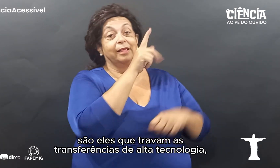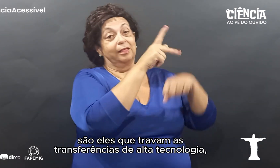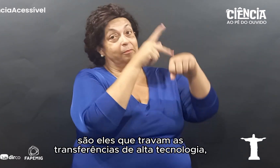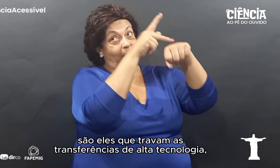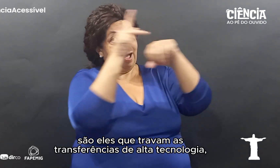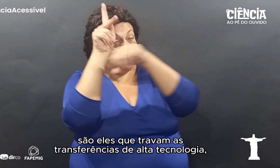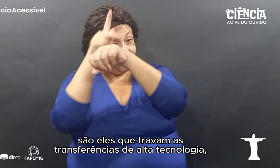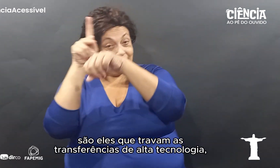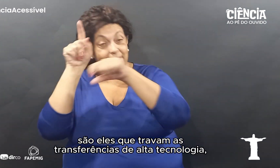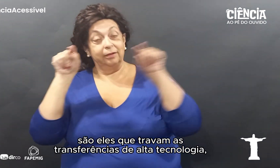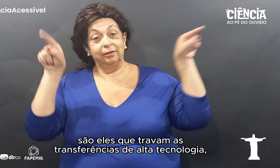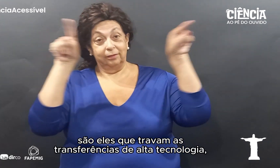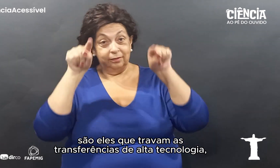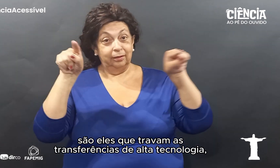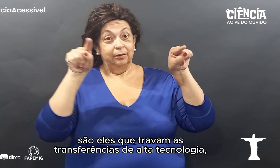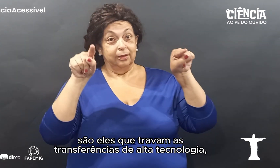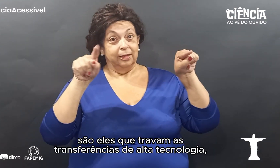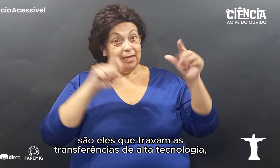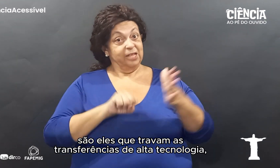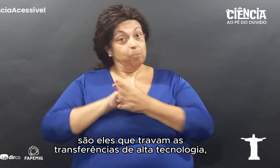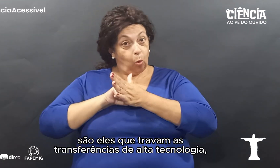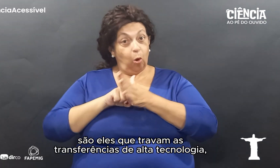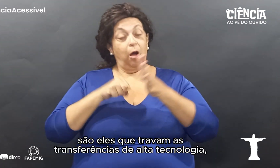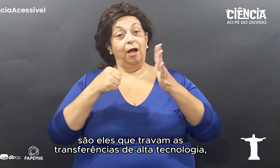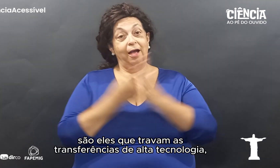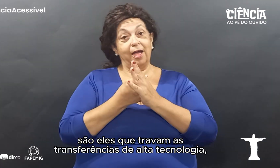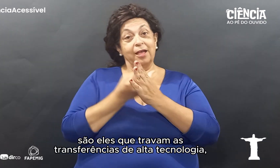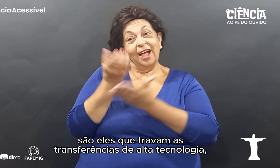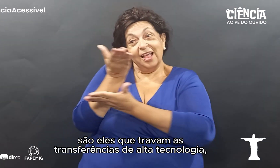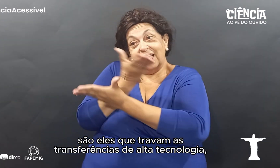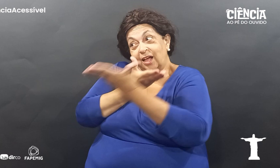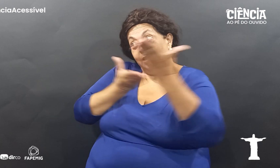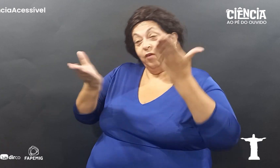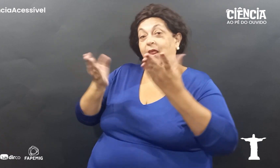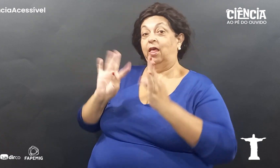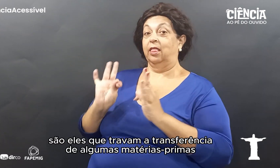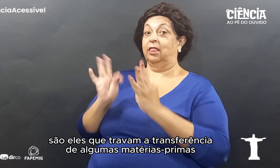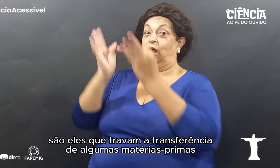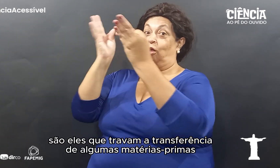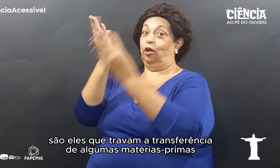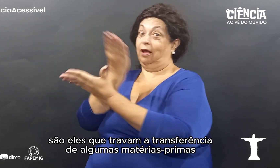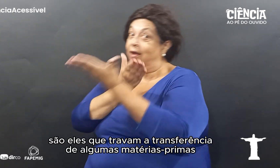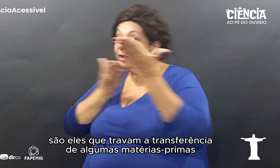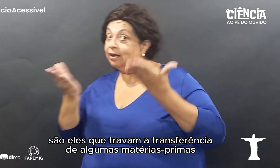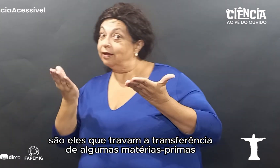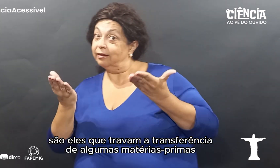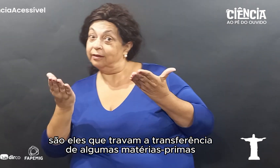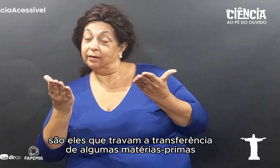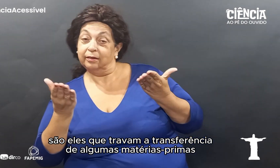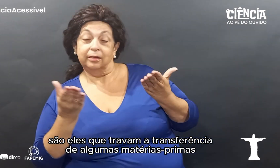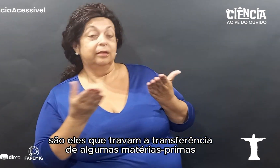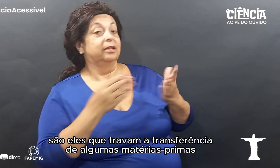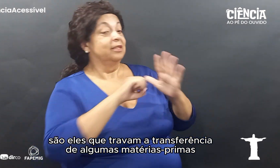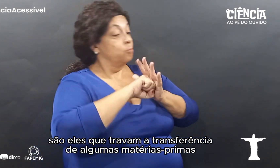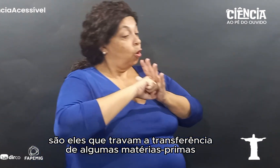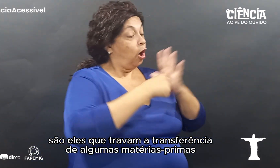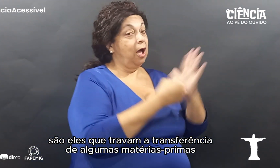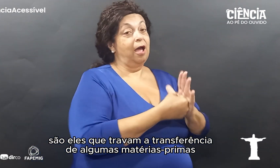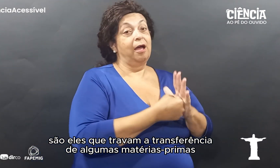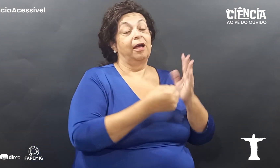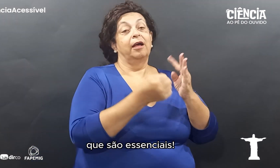principalmente, são eles que travam as transferências de alta tecnologia. São eles que travam a transferência de